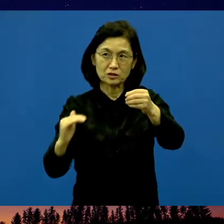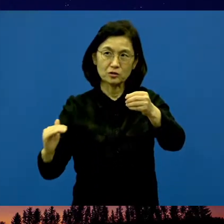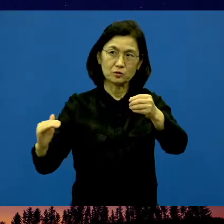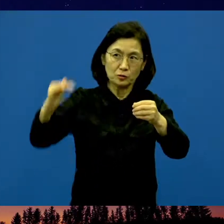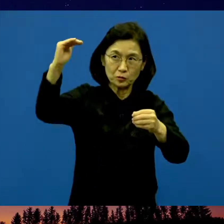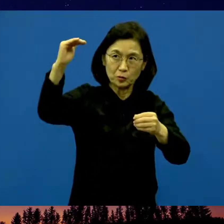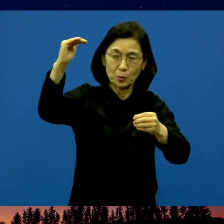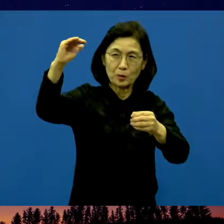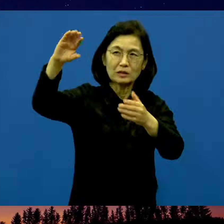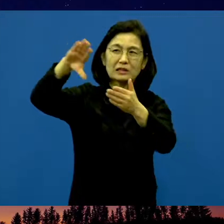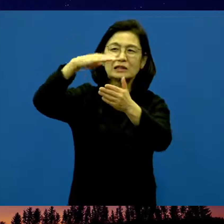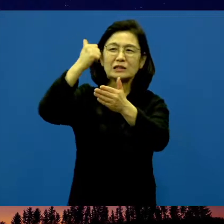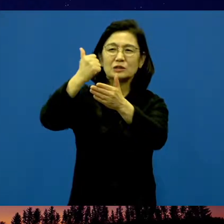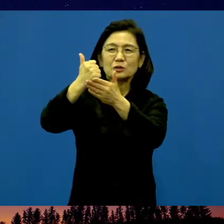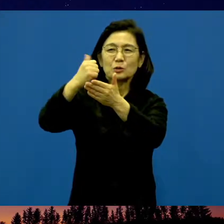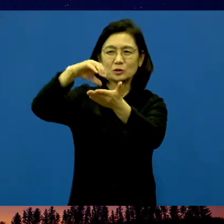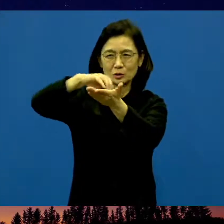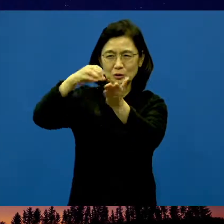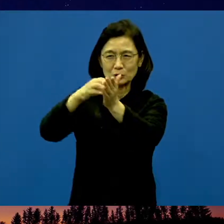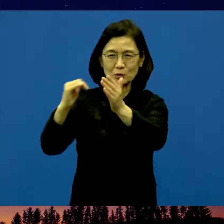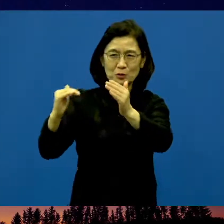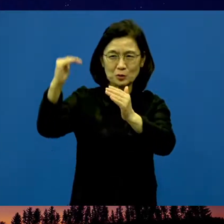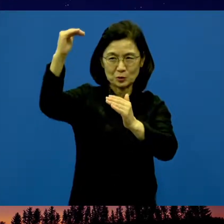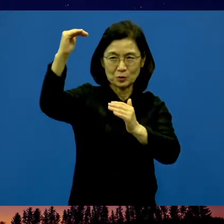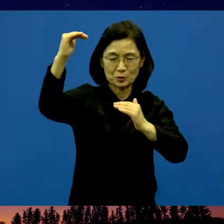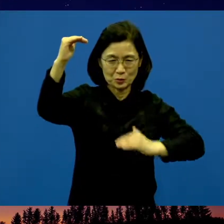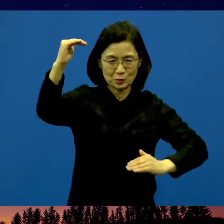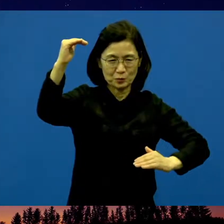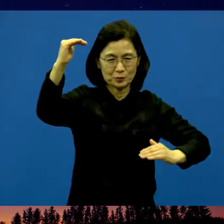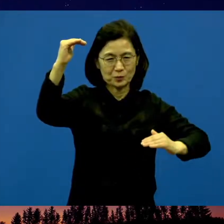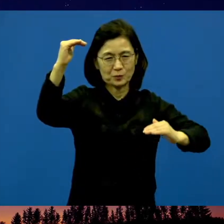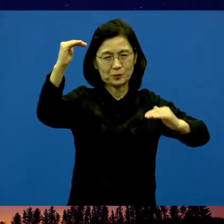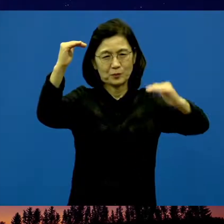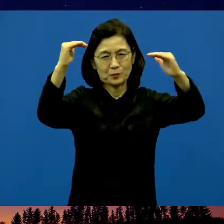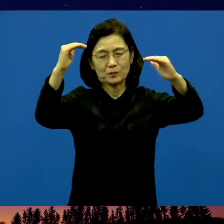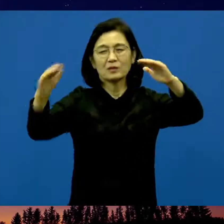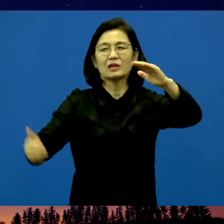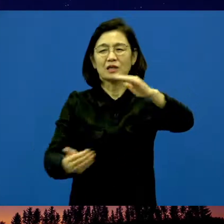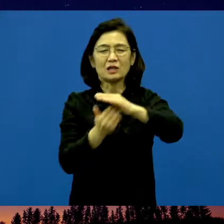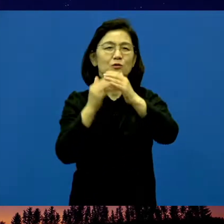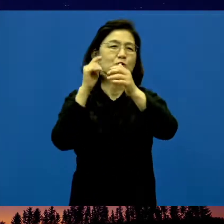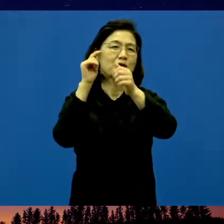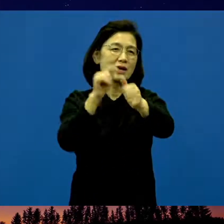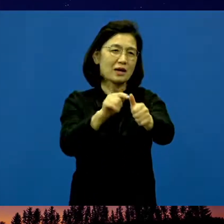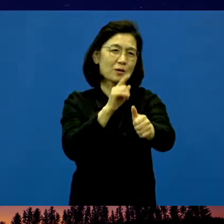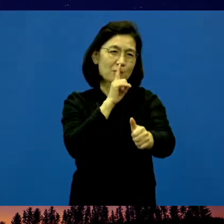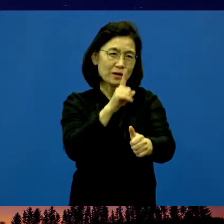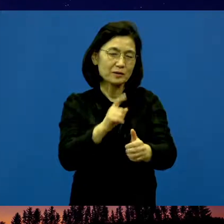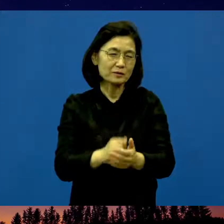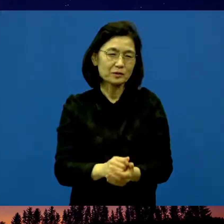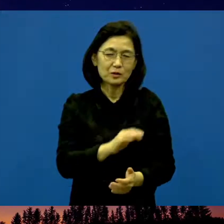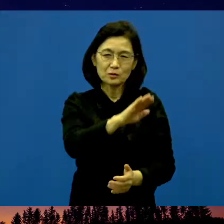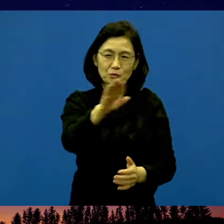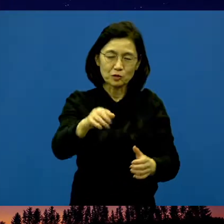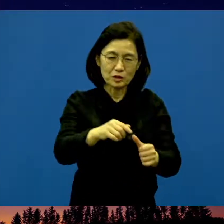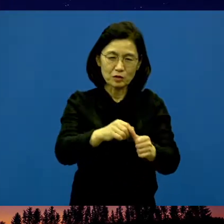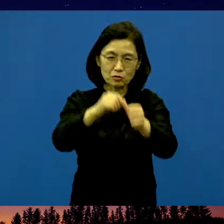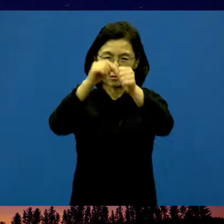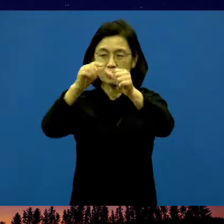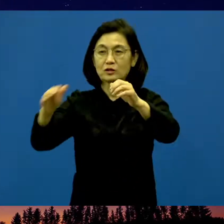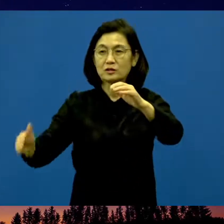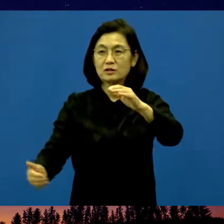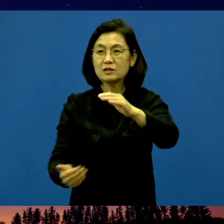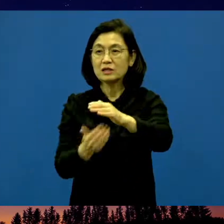하나님께서 우리를 끌어올리기를 원하신다. 그게 너희 구원을 이루라. 자, 여러분 여기서 너희 구원을 이루라는 이 말을 오해해서는 안